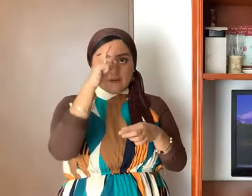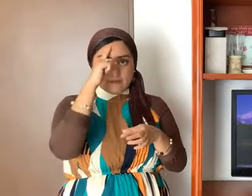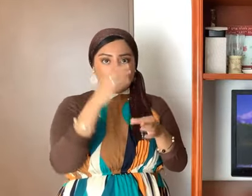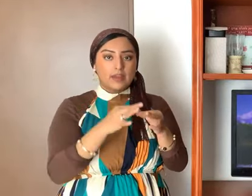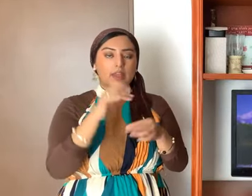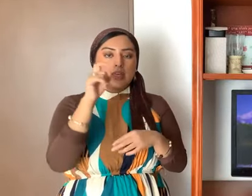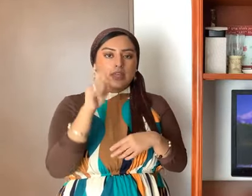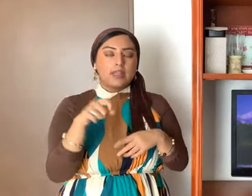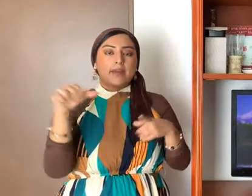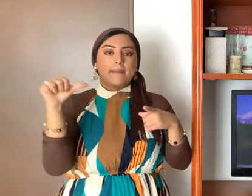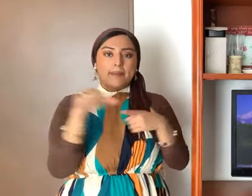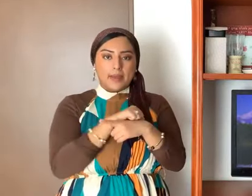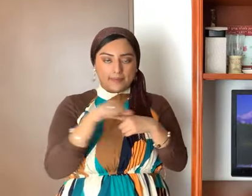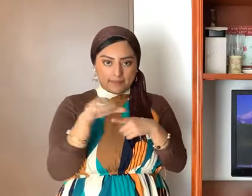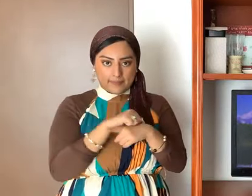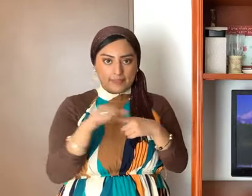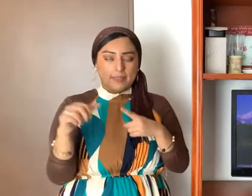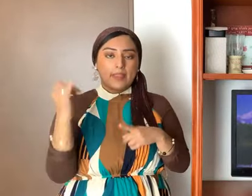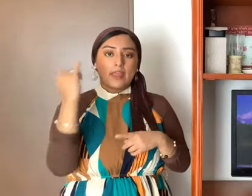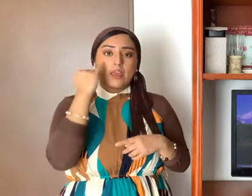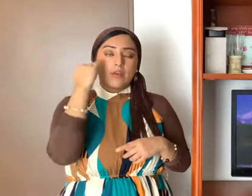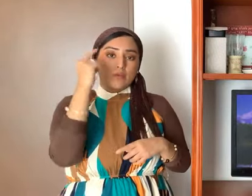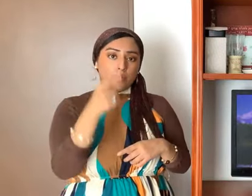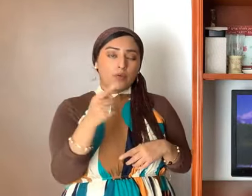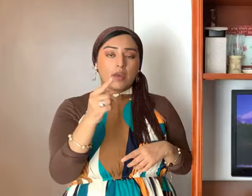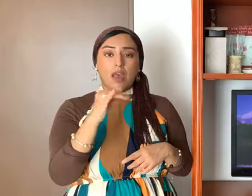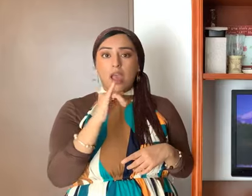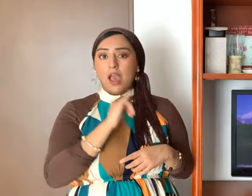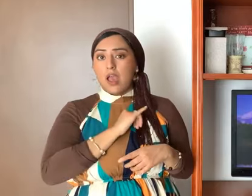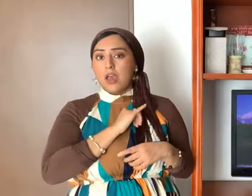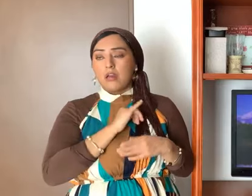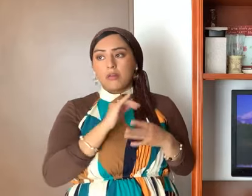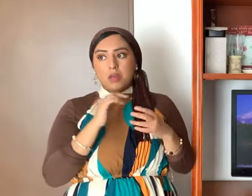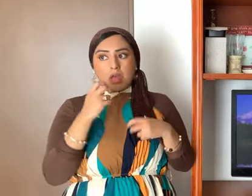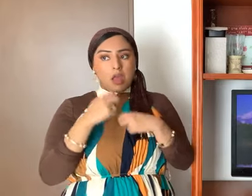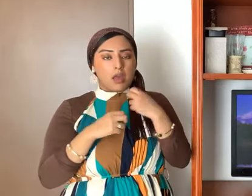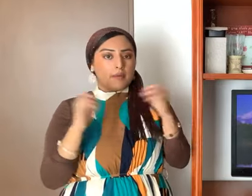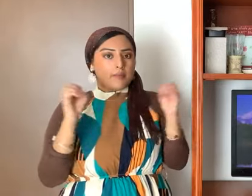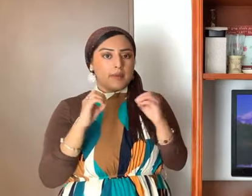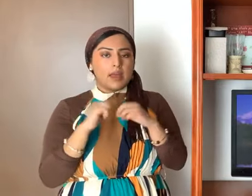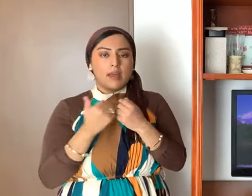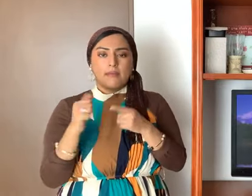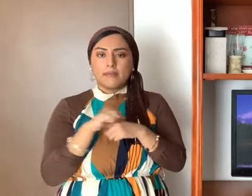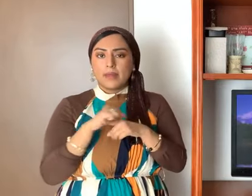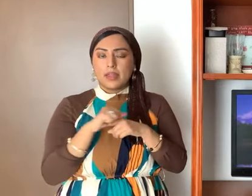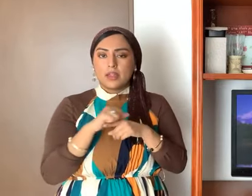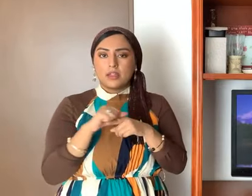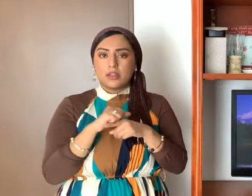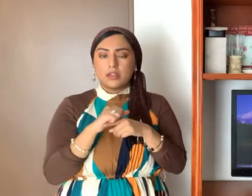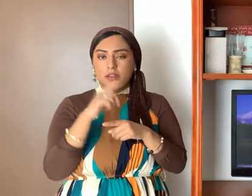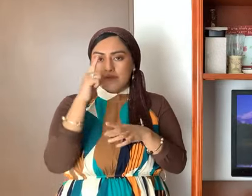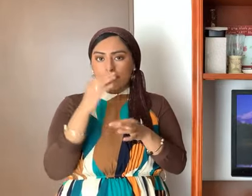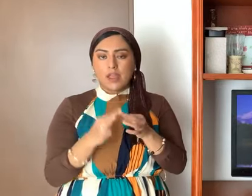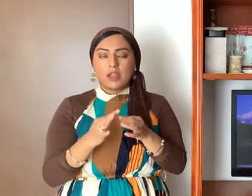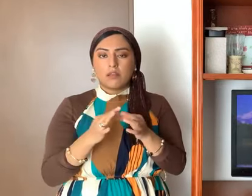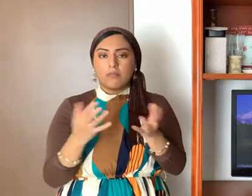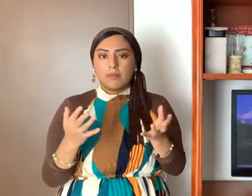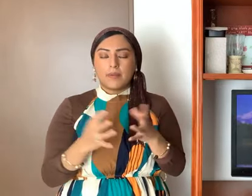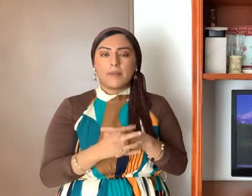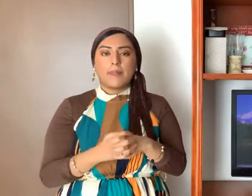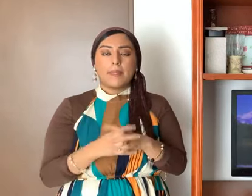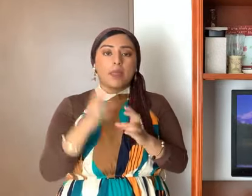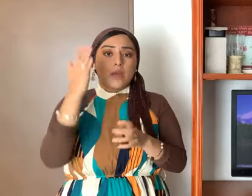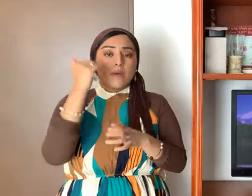se tiene que ejercitar. Si tú y yo no pasáramos nada, ¿cómo ejercitamos la fe? Amén. Por